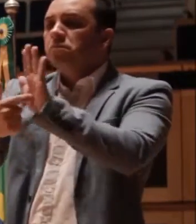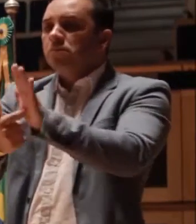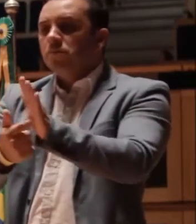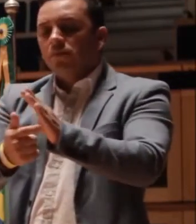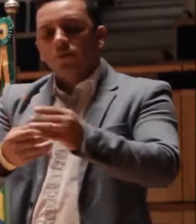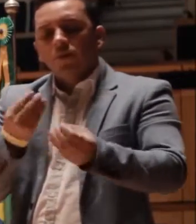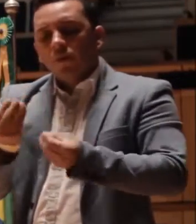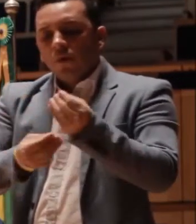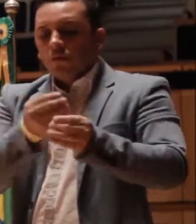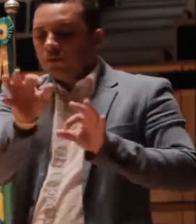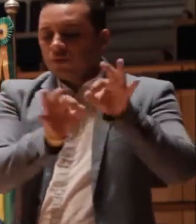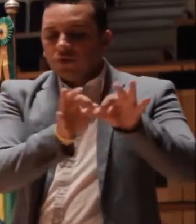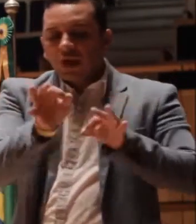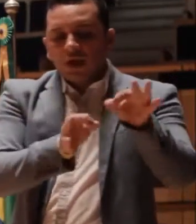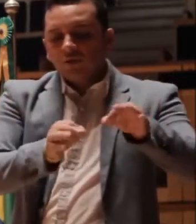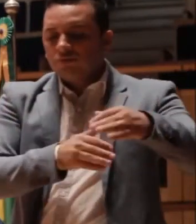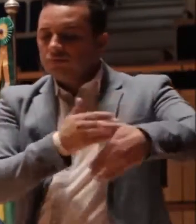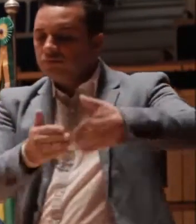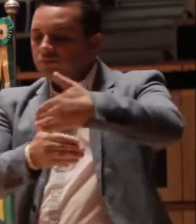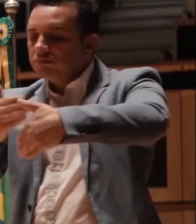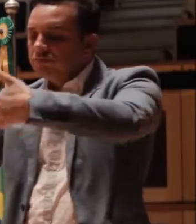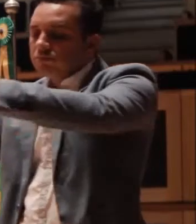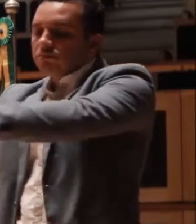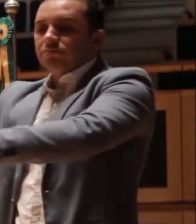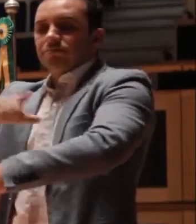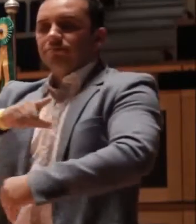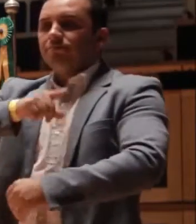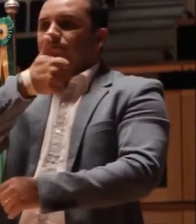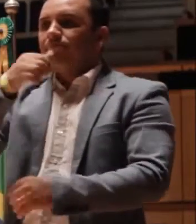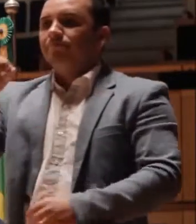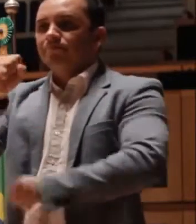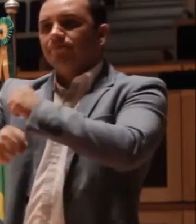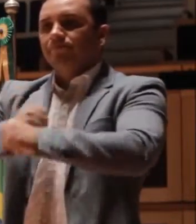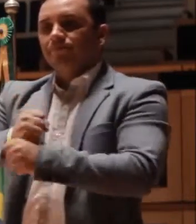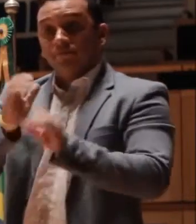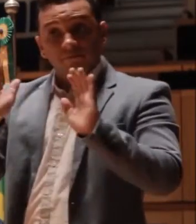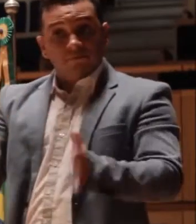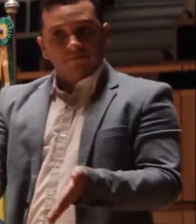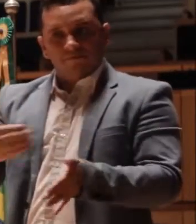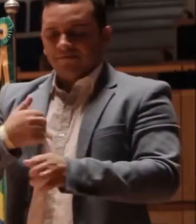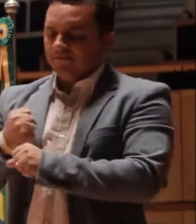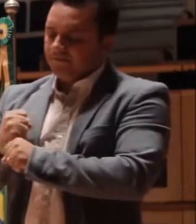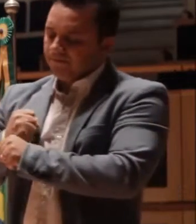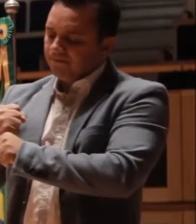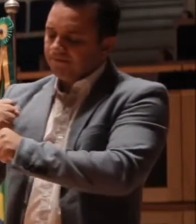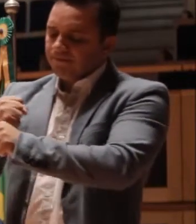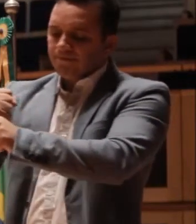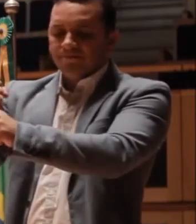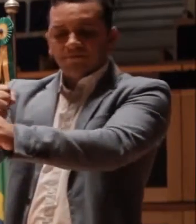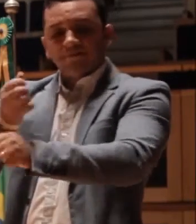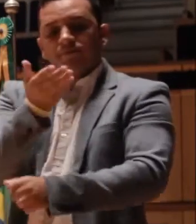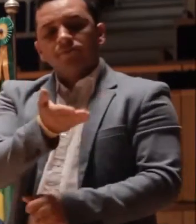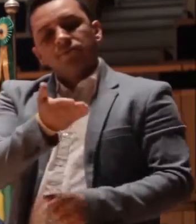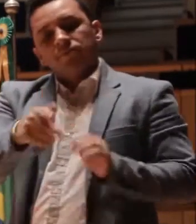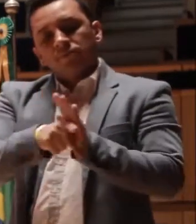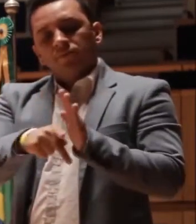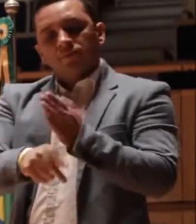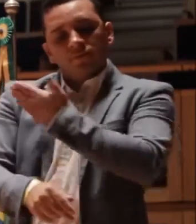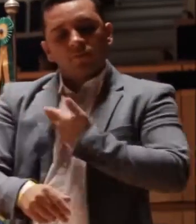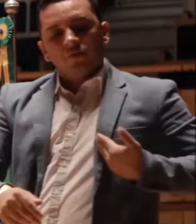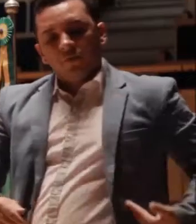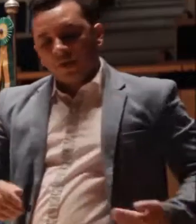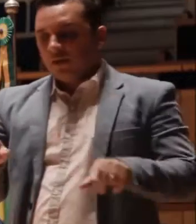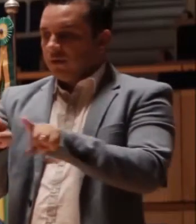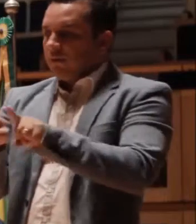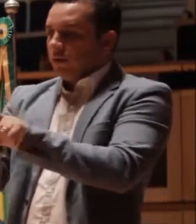do programa nesses 10 anos de existência. Durante anos, a relação entre Estado e sociedade esbarrou